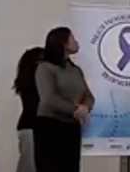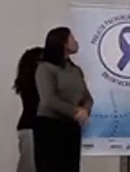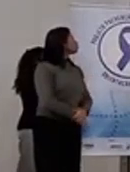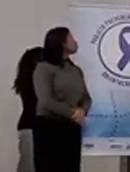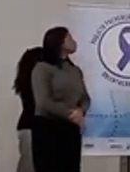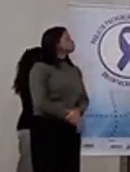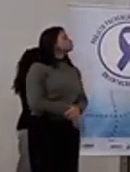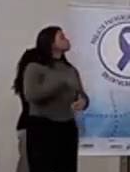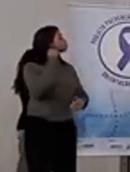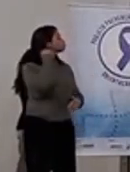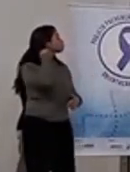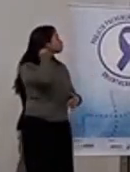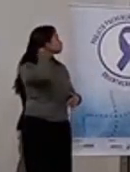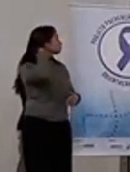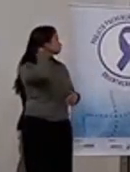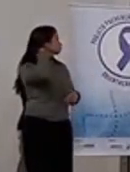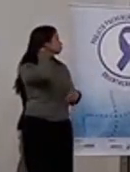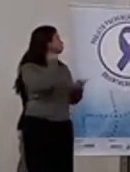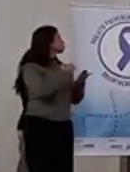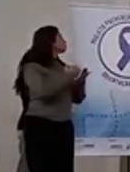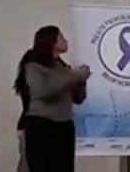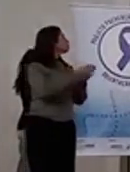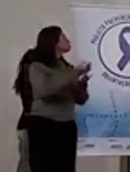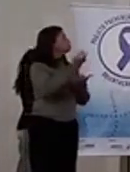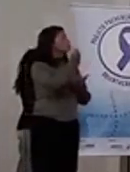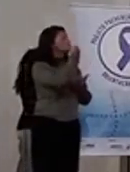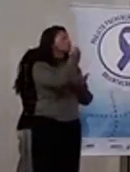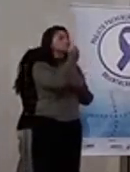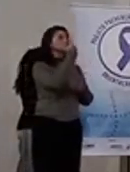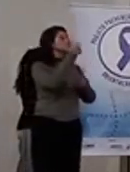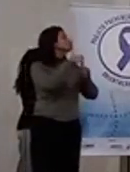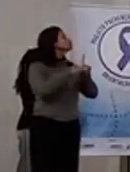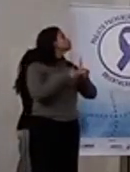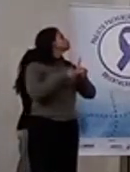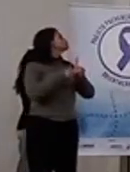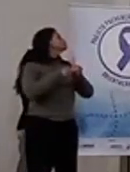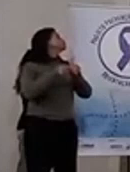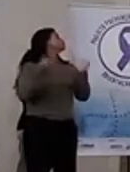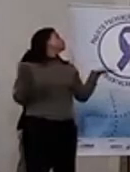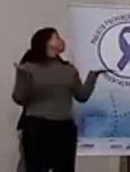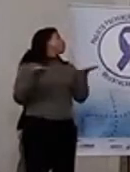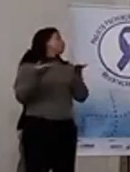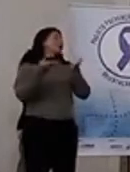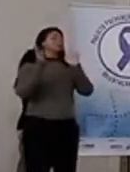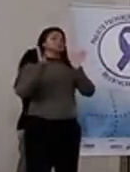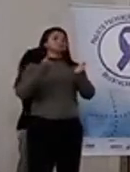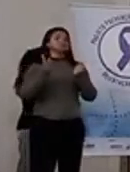Essa criança começou a tomar o remédio com 1 mês de vida. Aqui já ela com